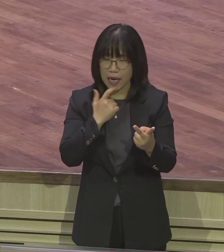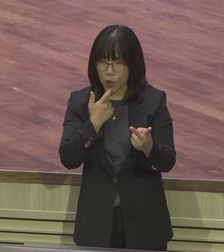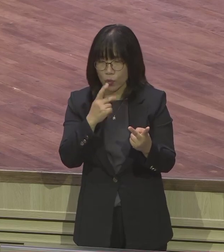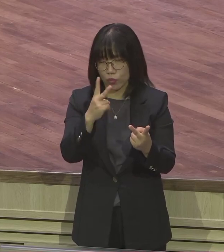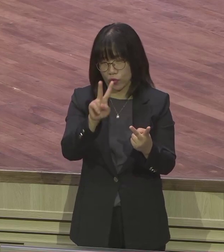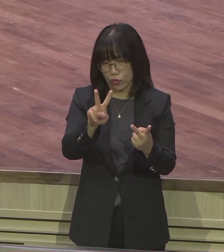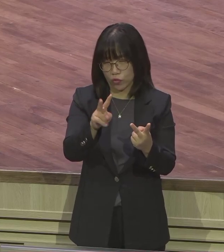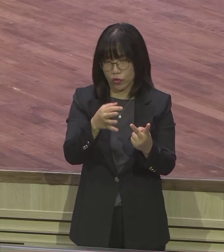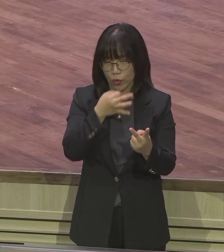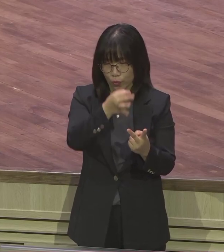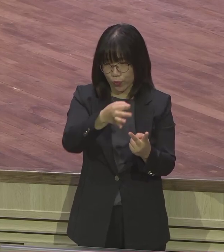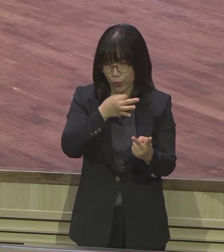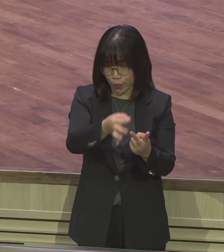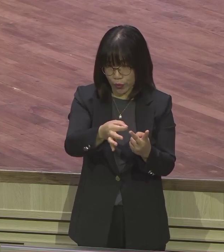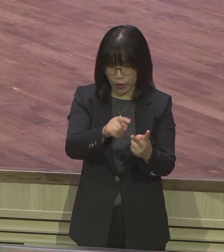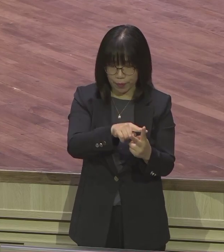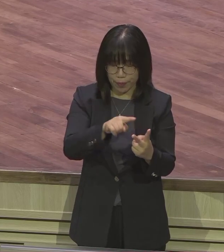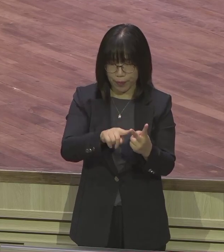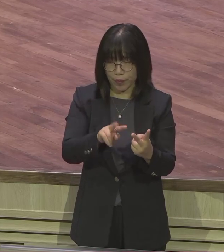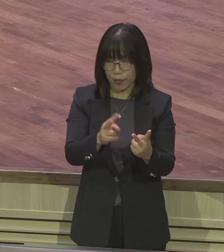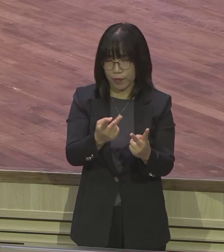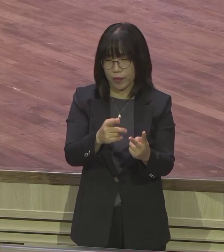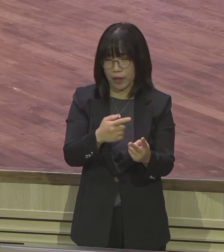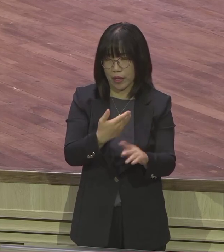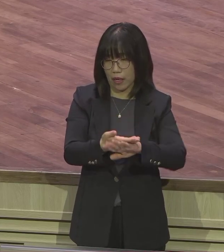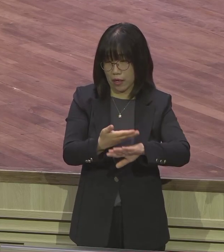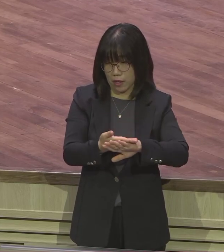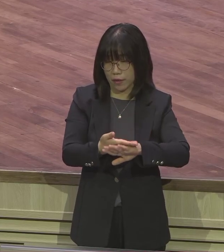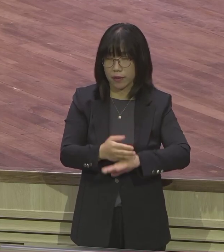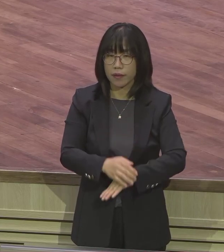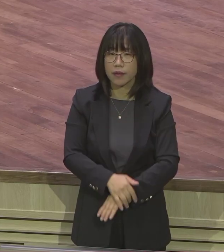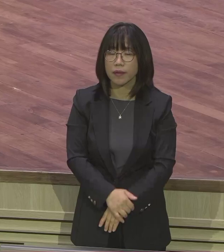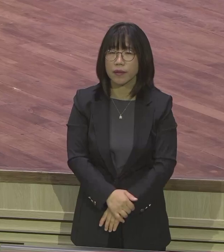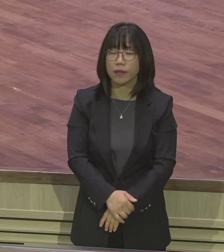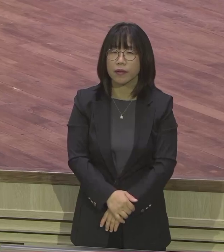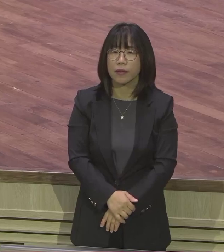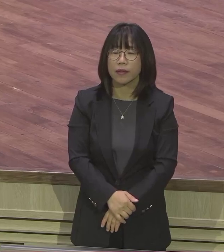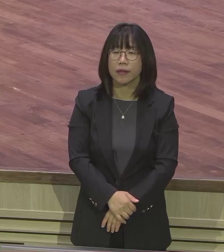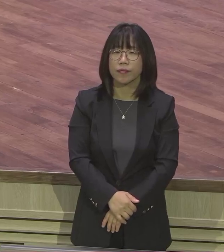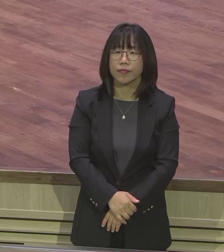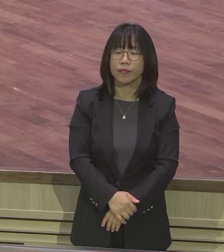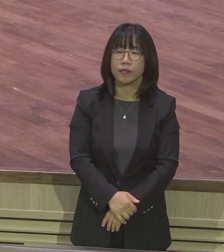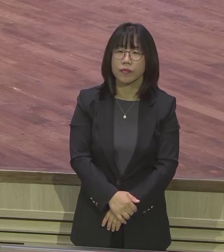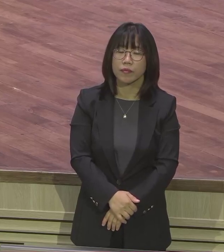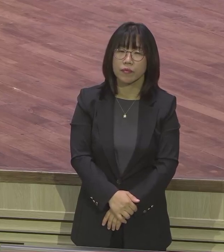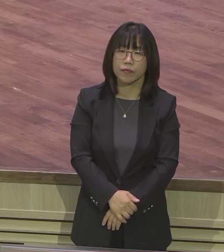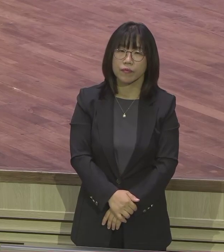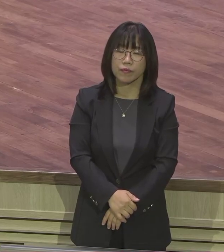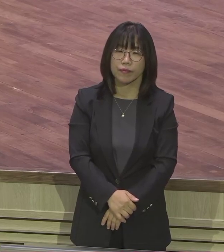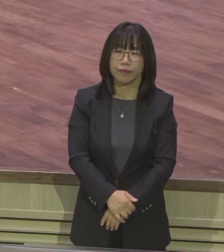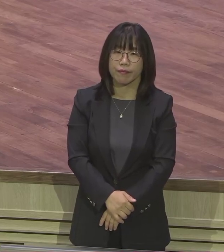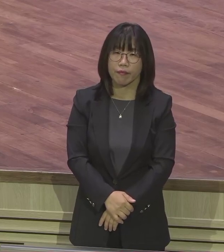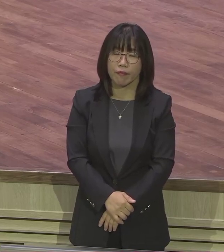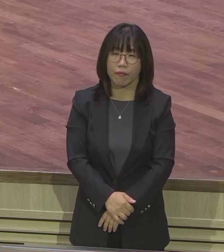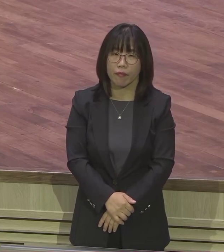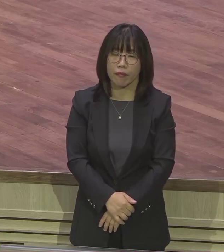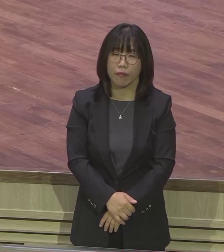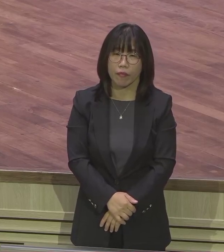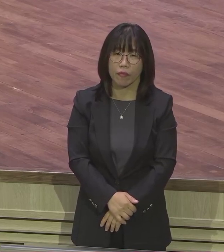갖춘 모습, 이때를 하나님 꼭 이스라엘이라 불러요. 성경은 그렇게 말씀 표현을 하고 있습니다.